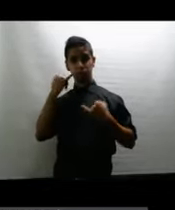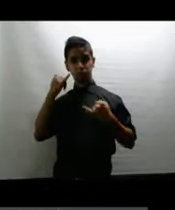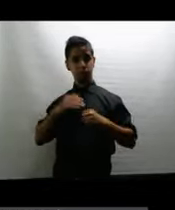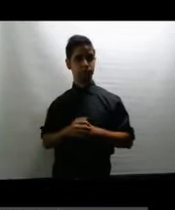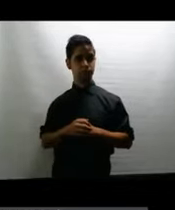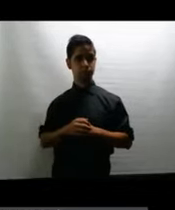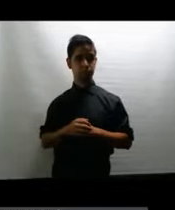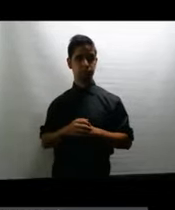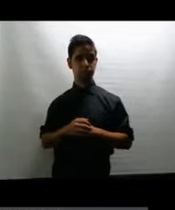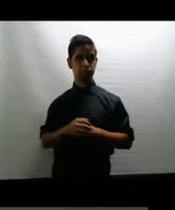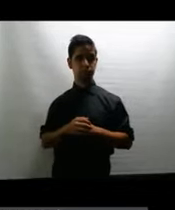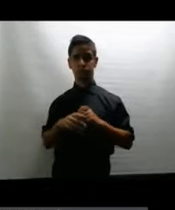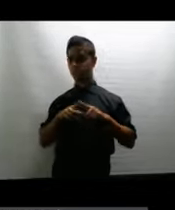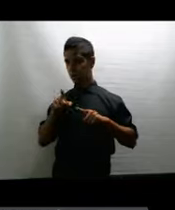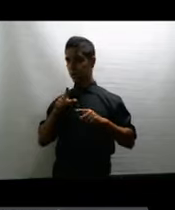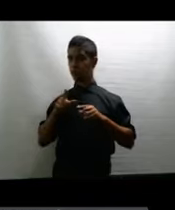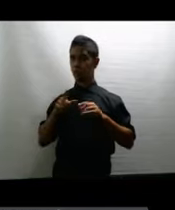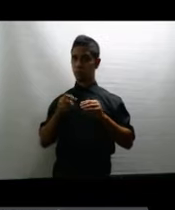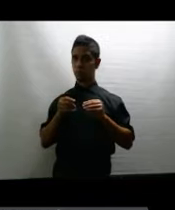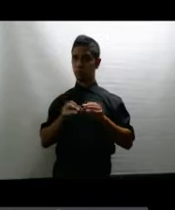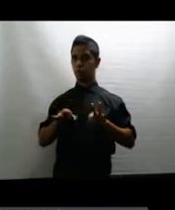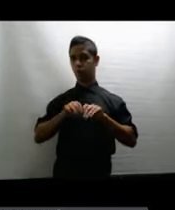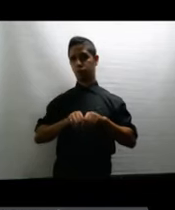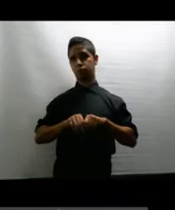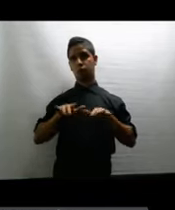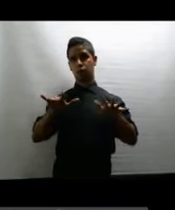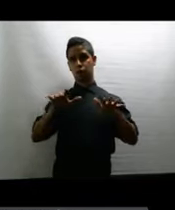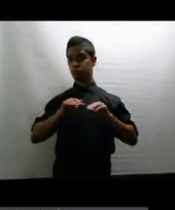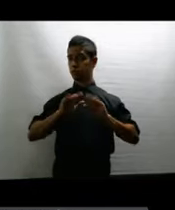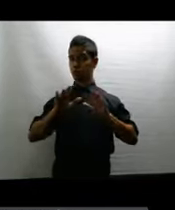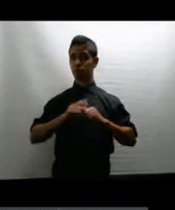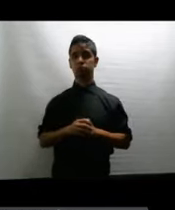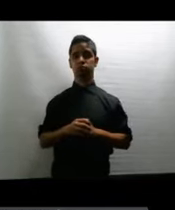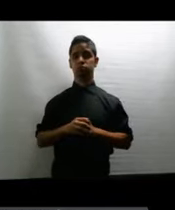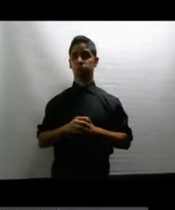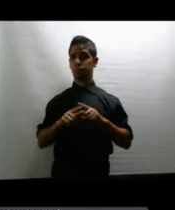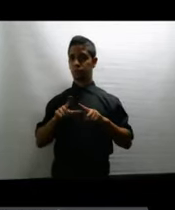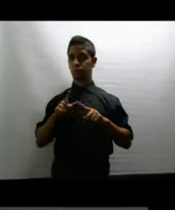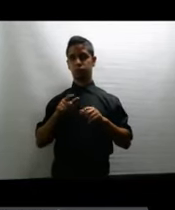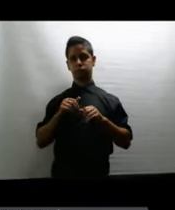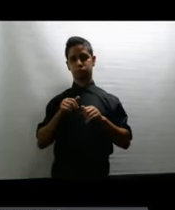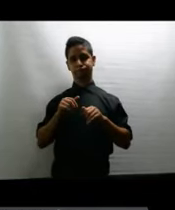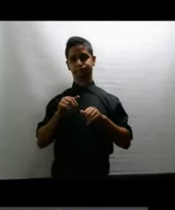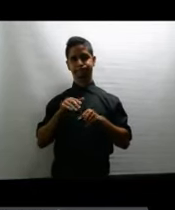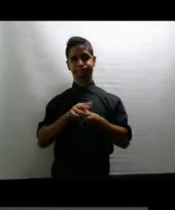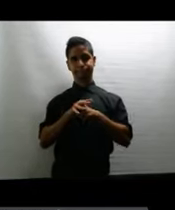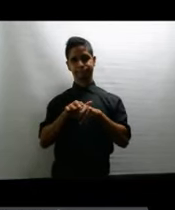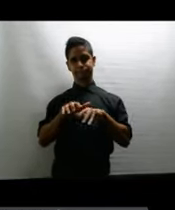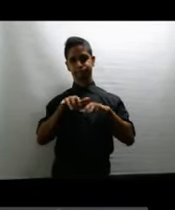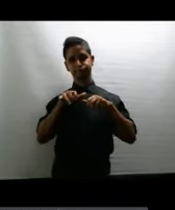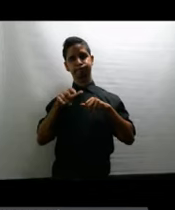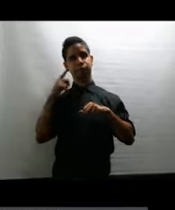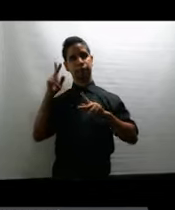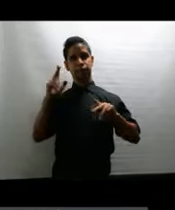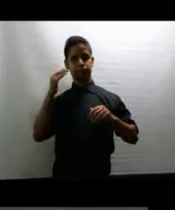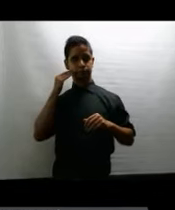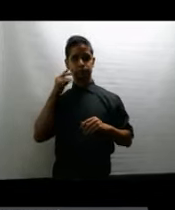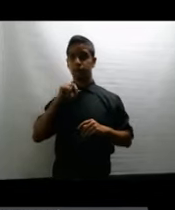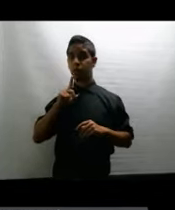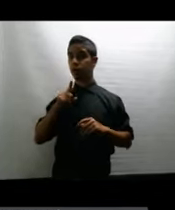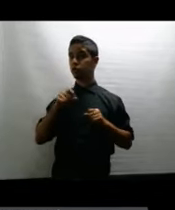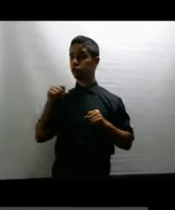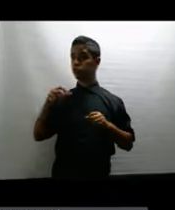escuchando. Ay, pero hay que escopetear el lugar para que veas. Exacto, pero hay que empaquetarlo para que. Empaquetar el lugar para que todo el mundo vea. Tú sabes. Sí, no,